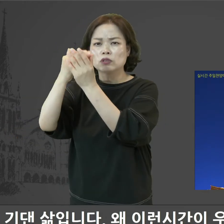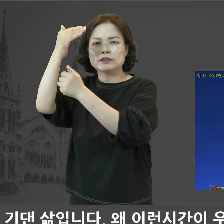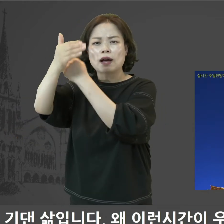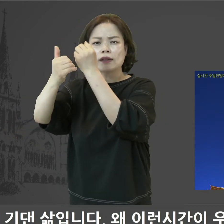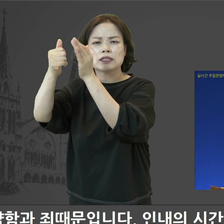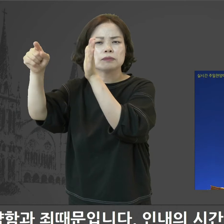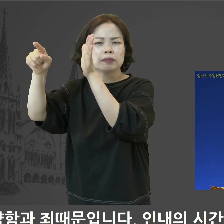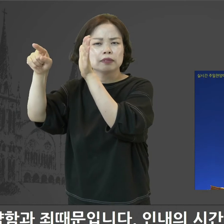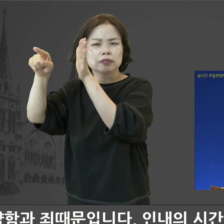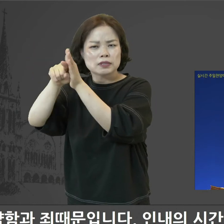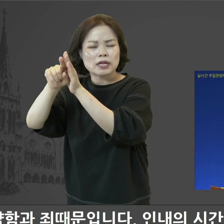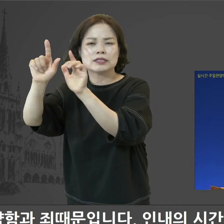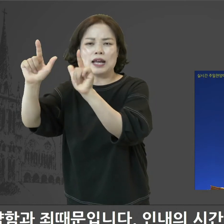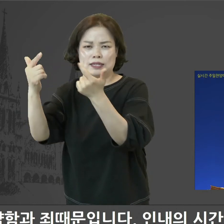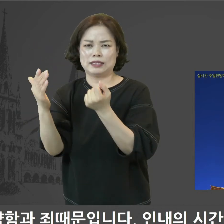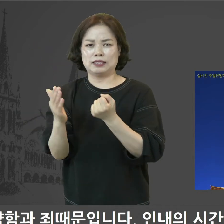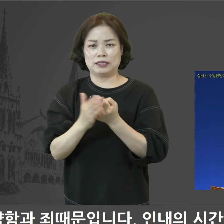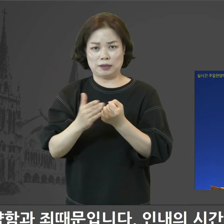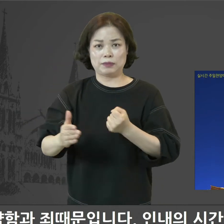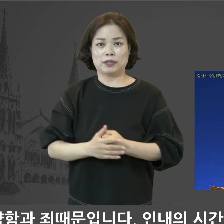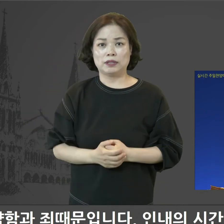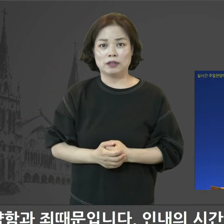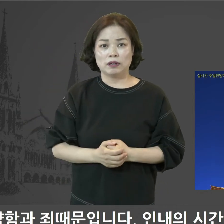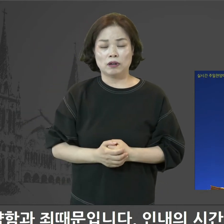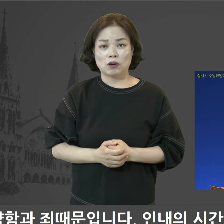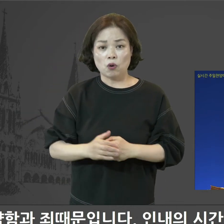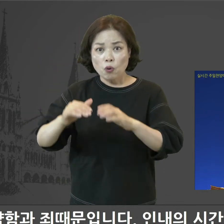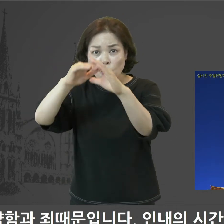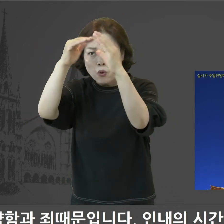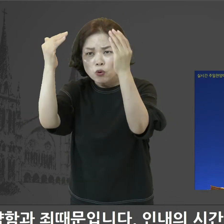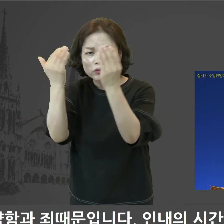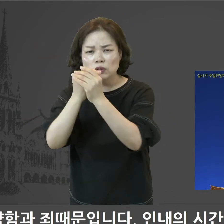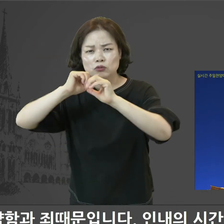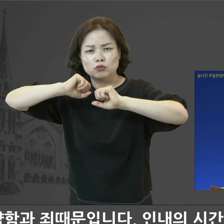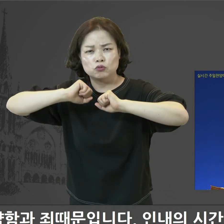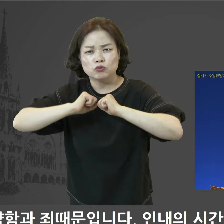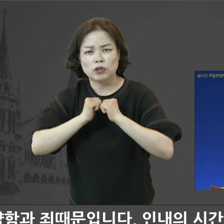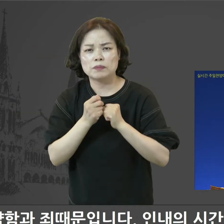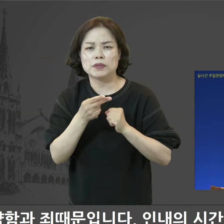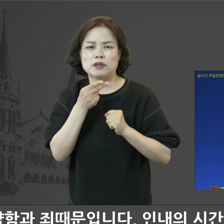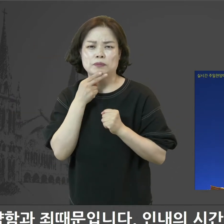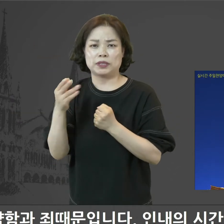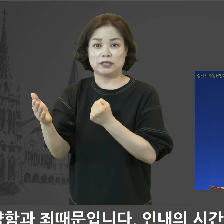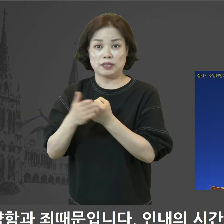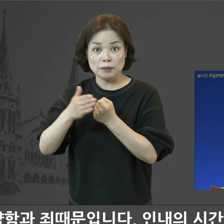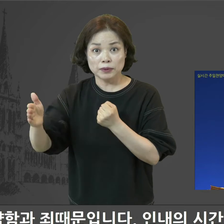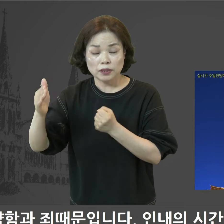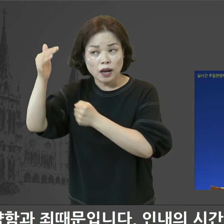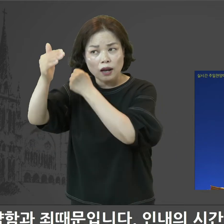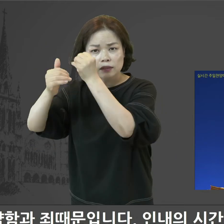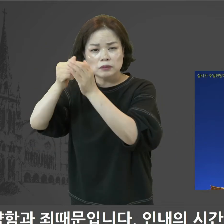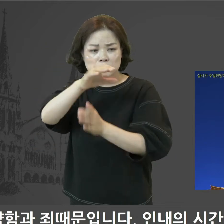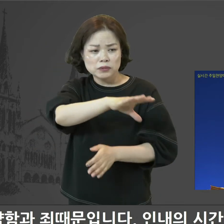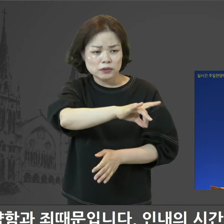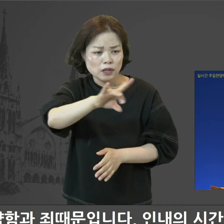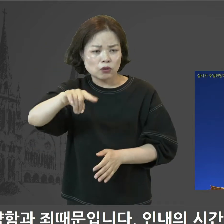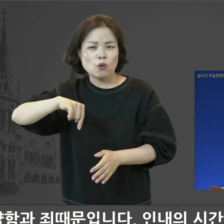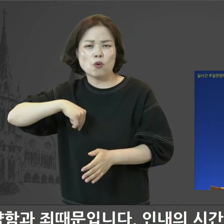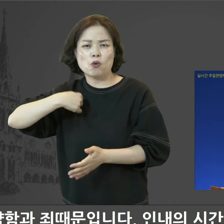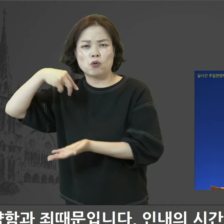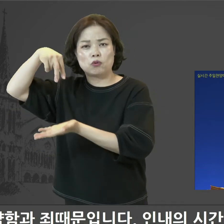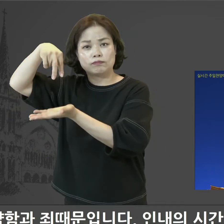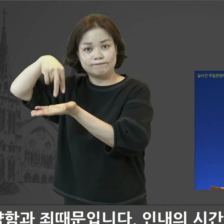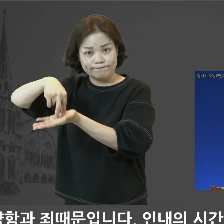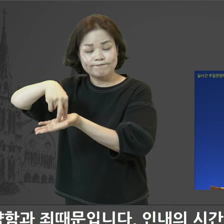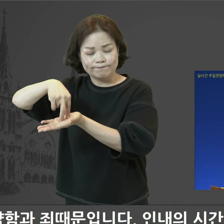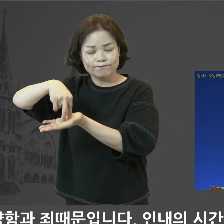의지하지 않기 때문이다라고 말씀하고 있는 것이죠. 온전히 순종하지 않기 때문이다라는 겁니다. 하나님은 때로 우리를 홀로